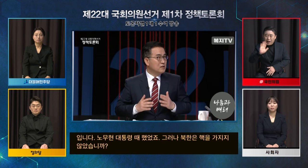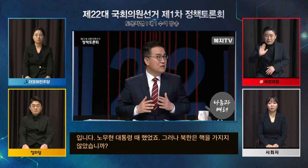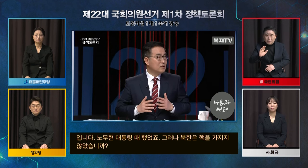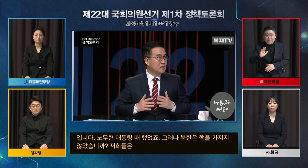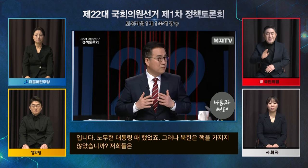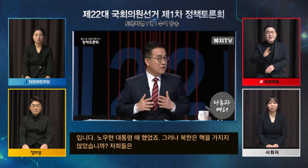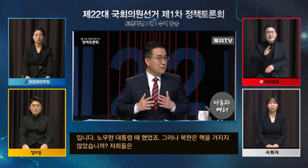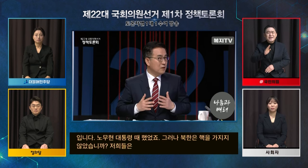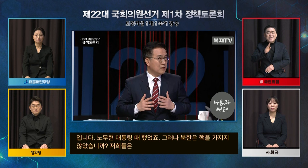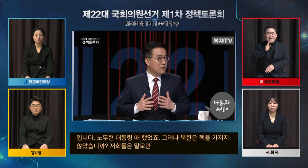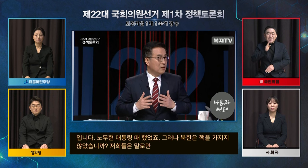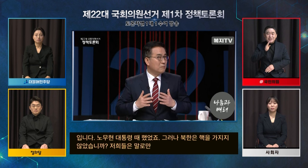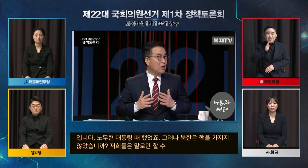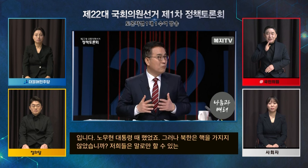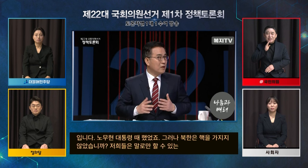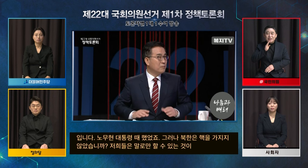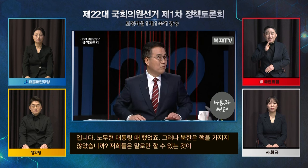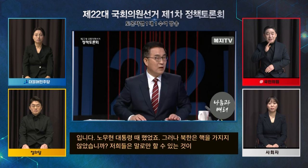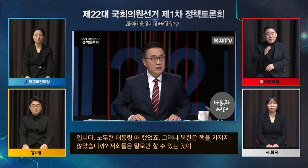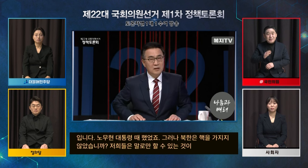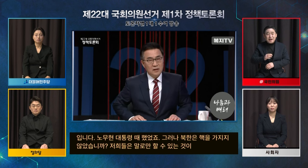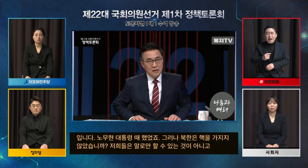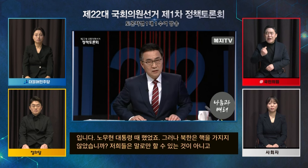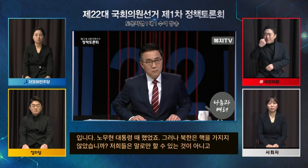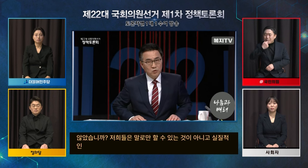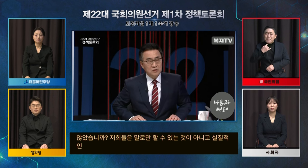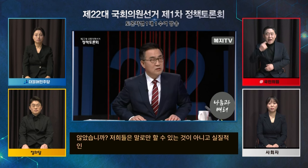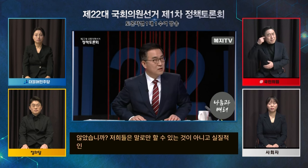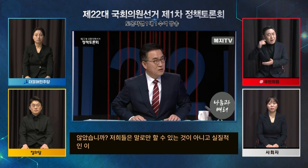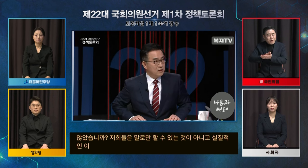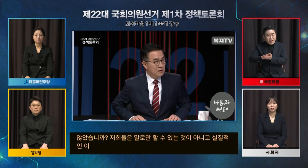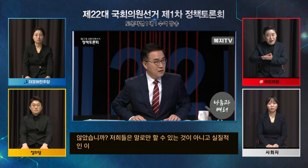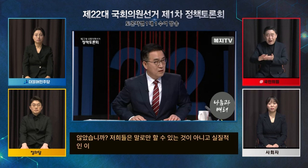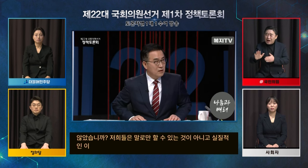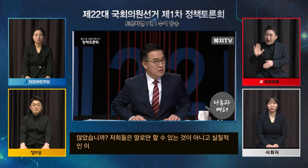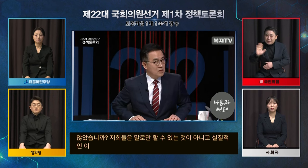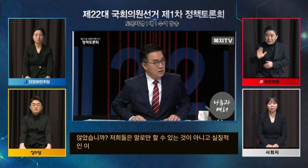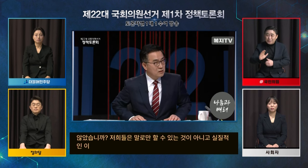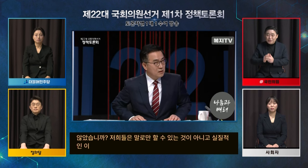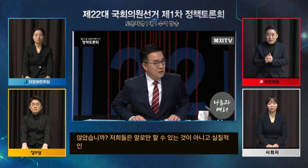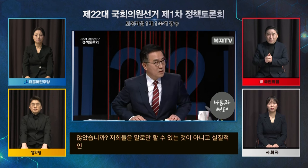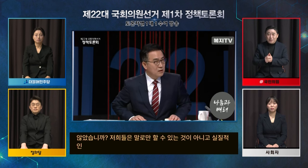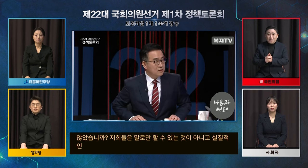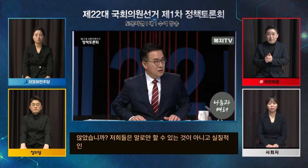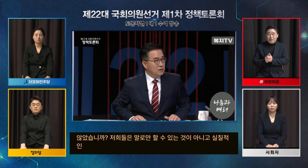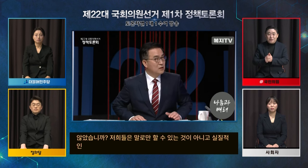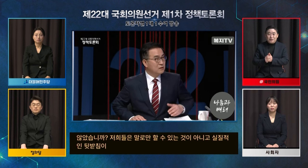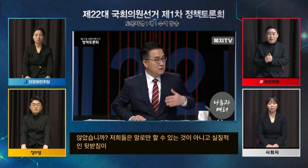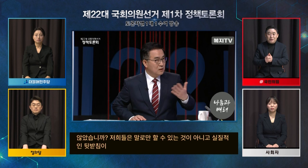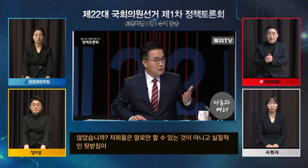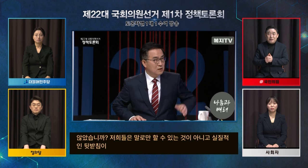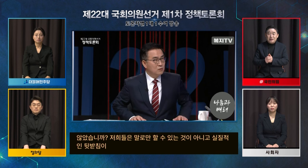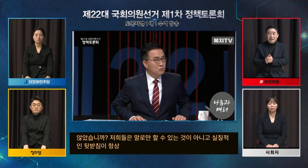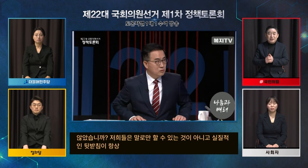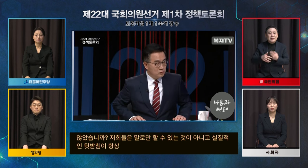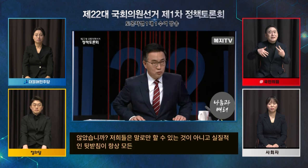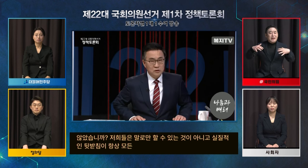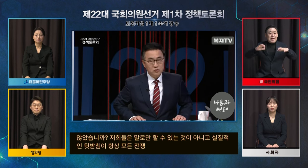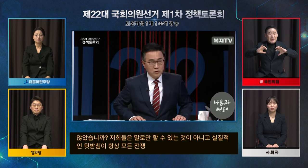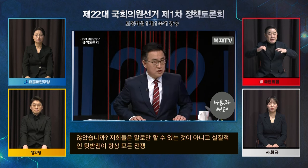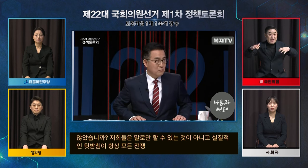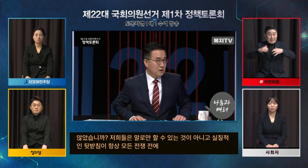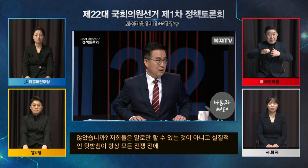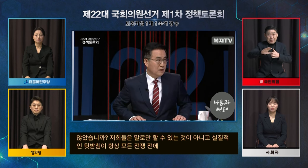실질적인 뒷받침이 말로만의 평화. 항상 모든 전쟁 전에 2차 대전 전에 히틀러는 영국